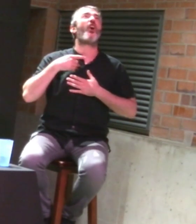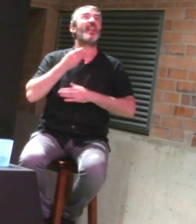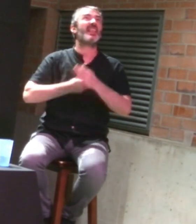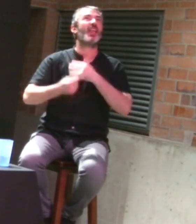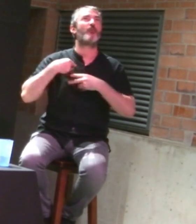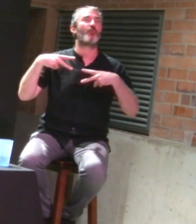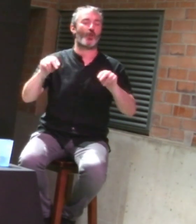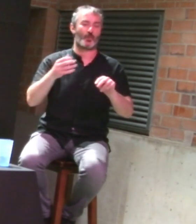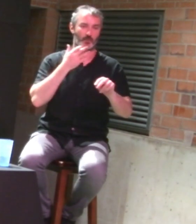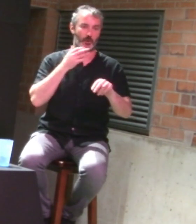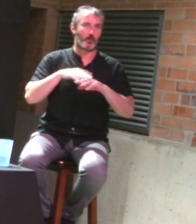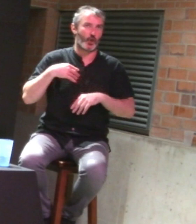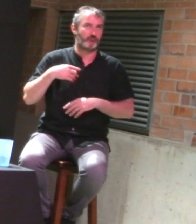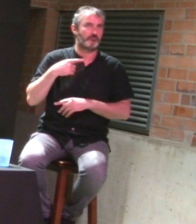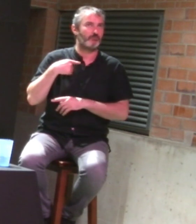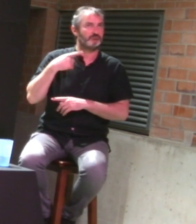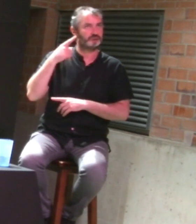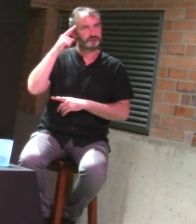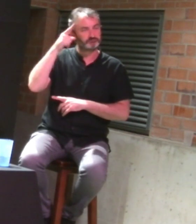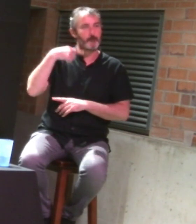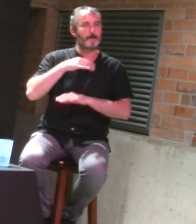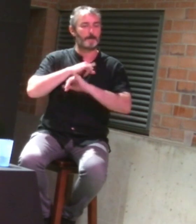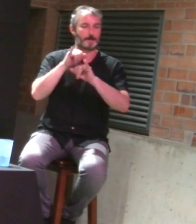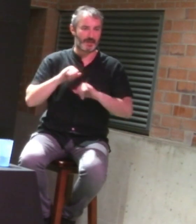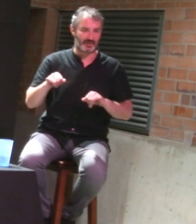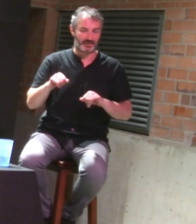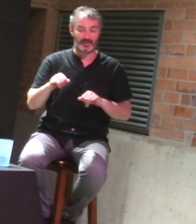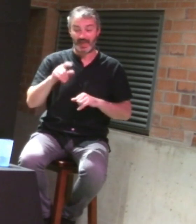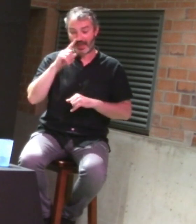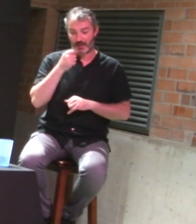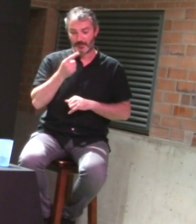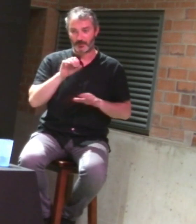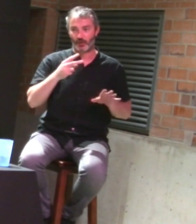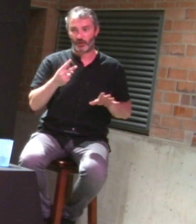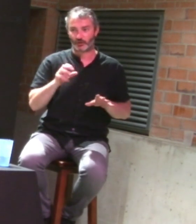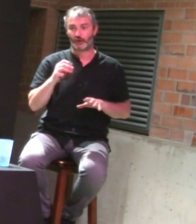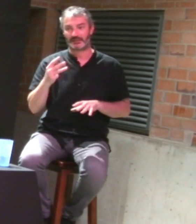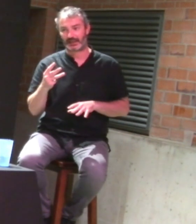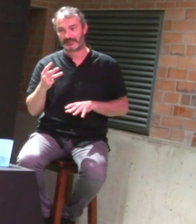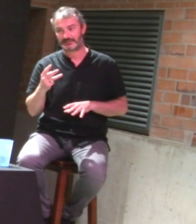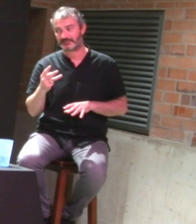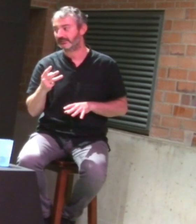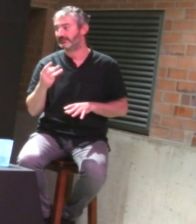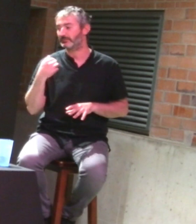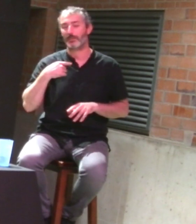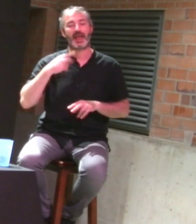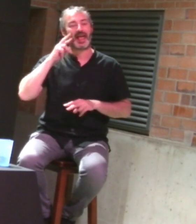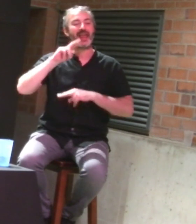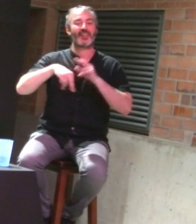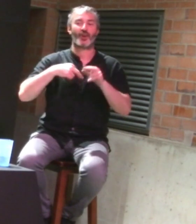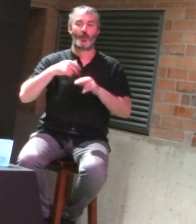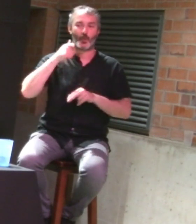burgesos, i, sobretot, en la implementació a partir de l'any 2 o 3 del que seria la Liga de la Regeneració Humana de